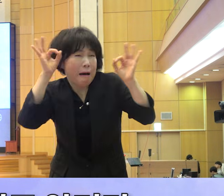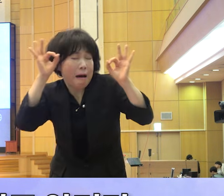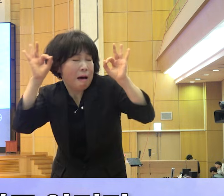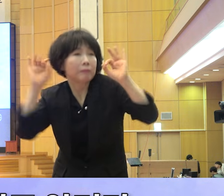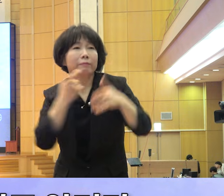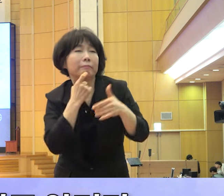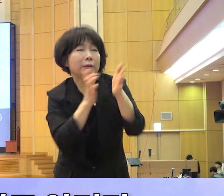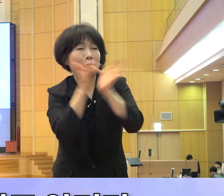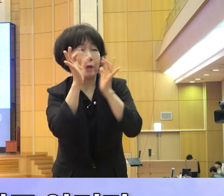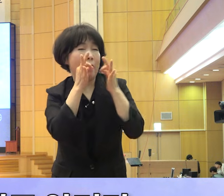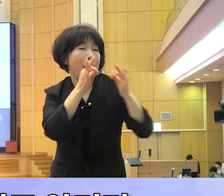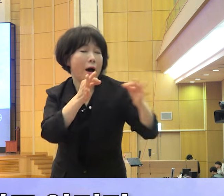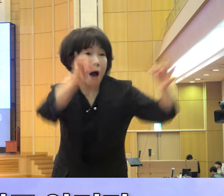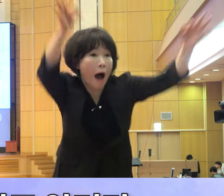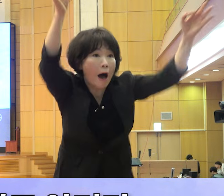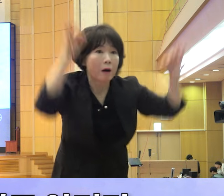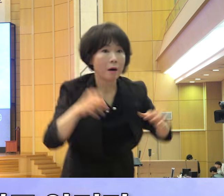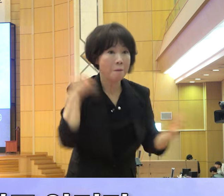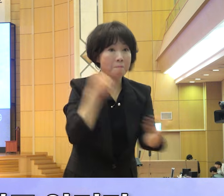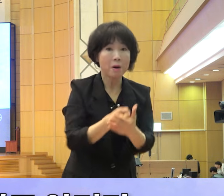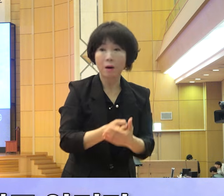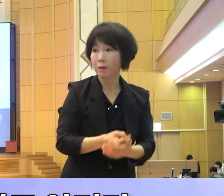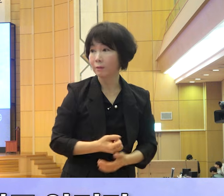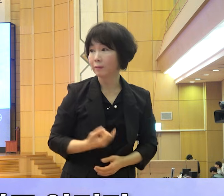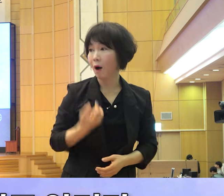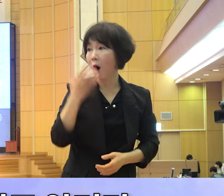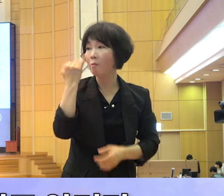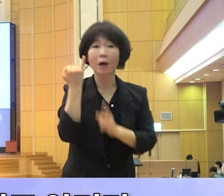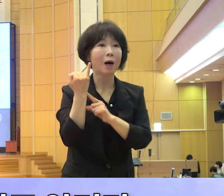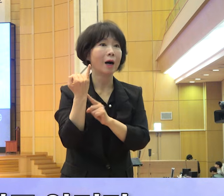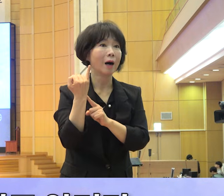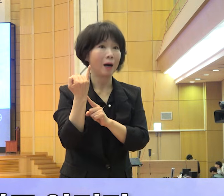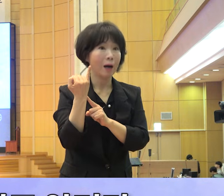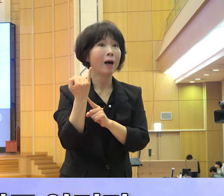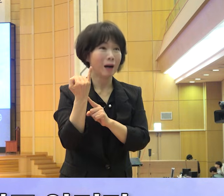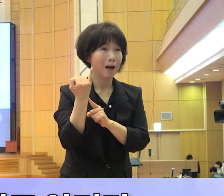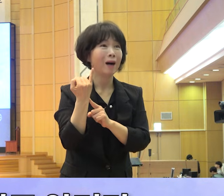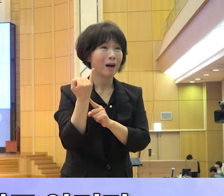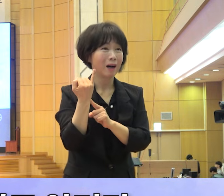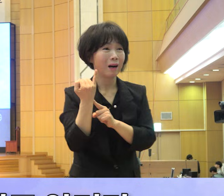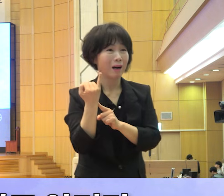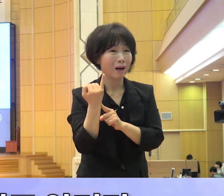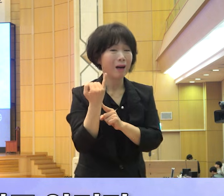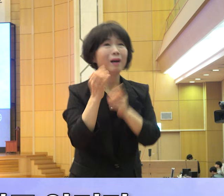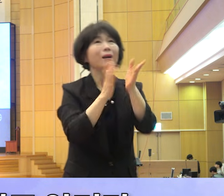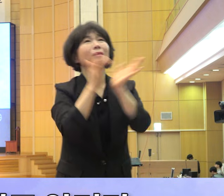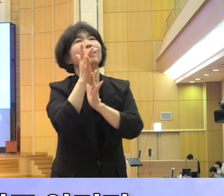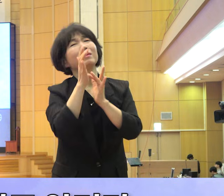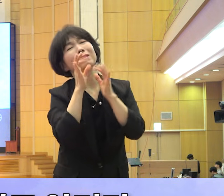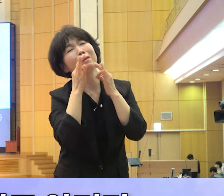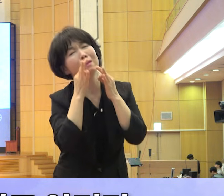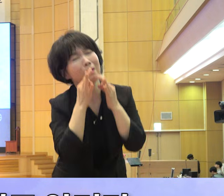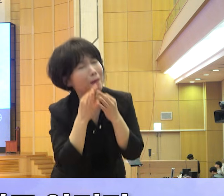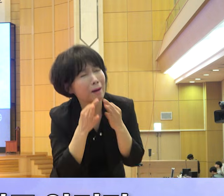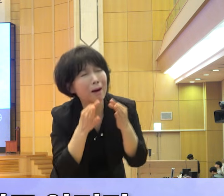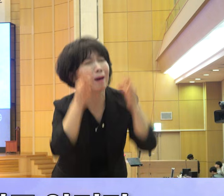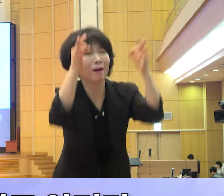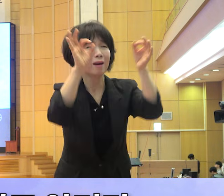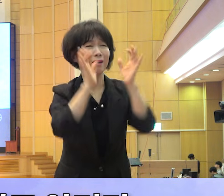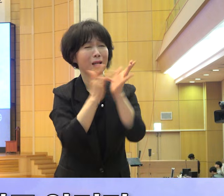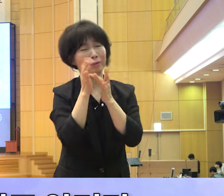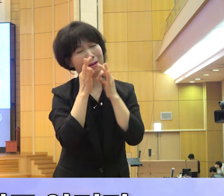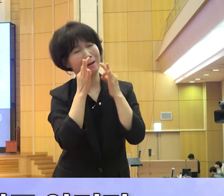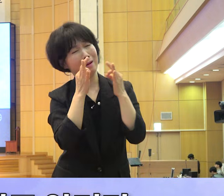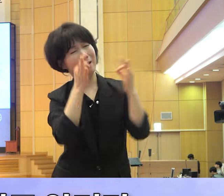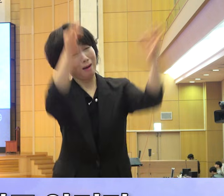고치긴 고쳐야 되겠고, 그래서 딸은 못 데려오고 예수님을 찾아와서